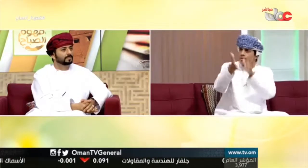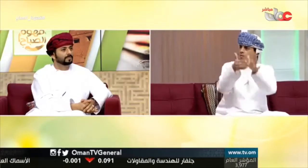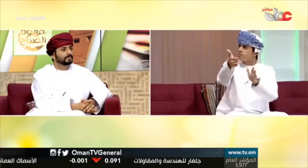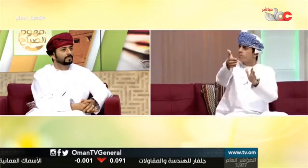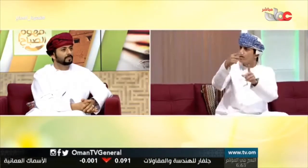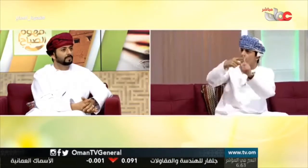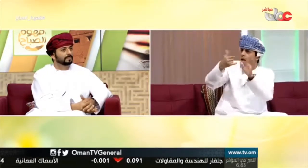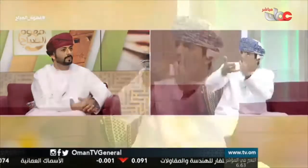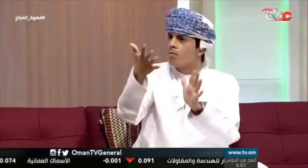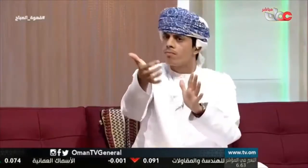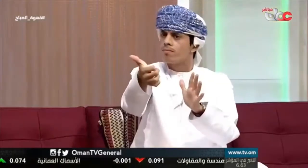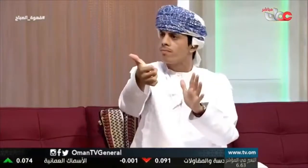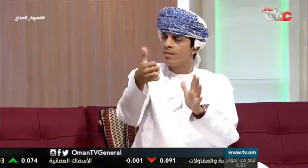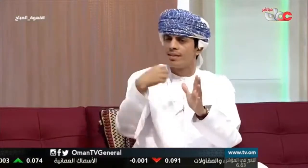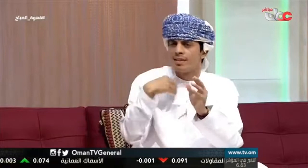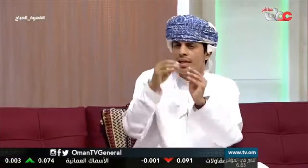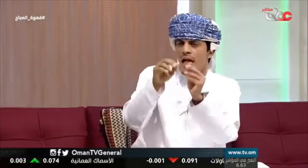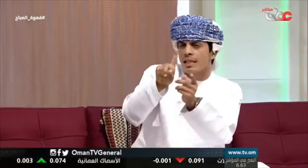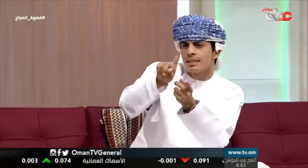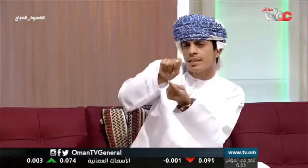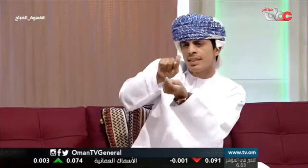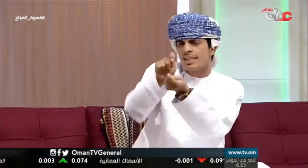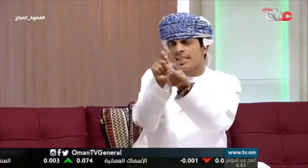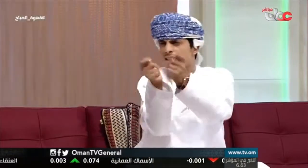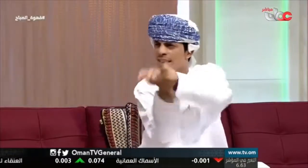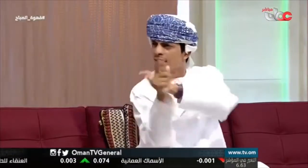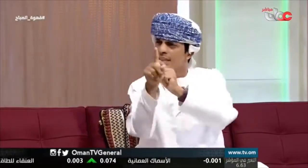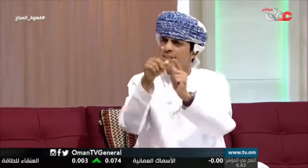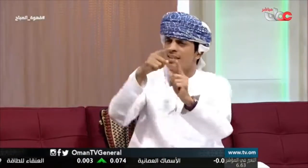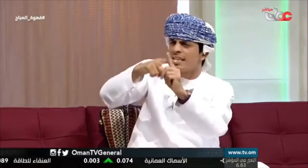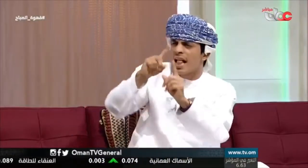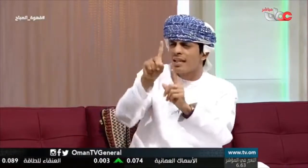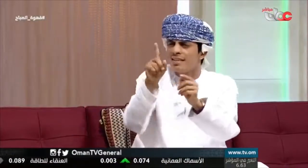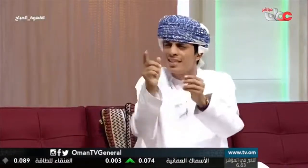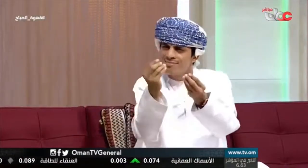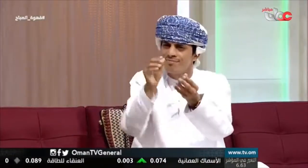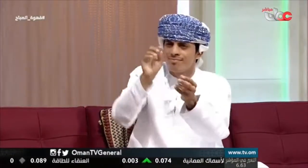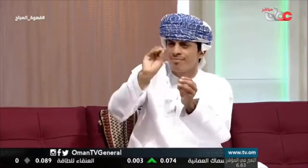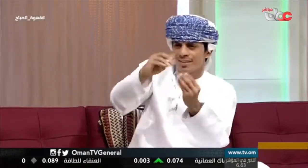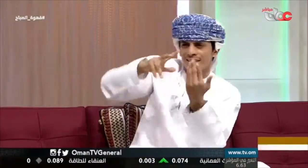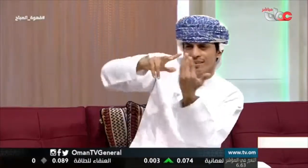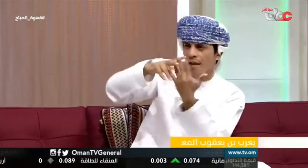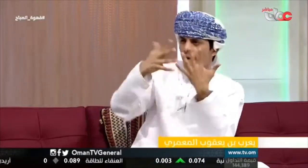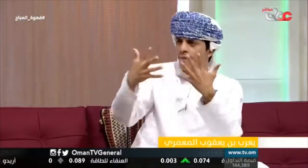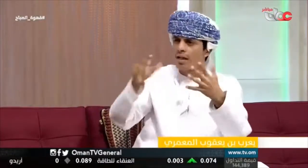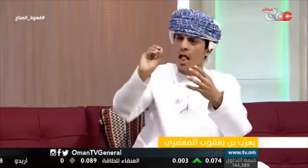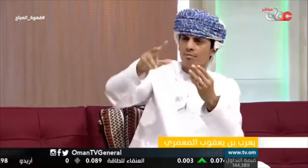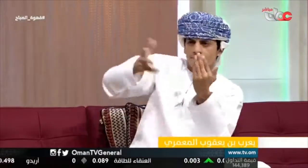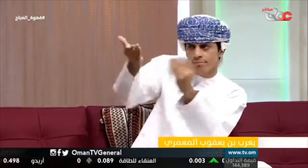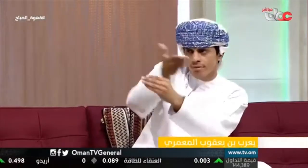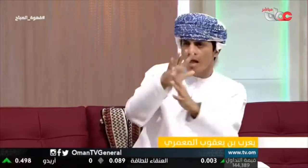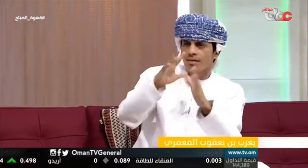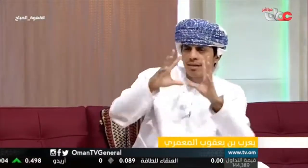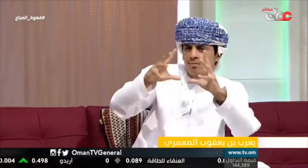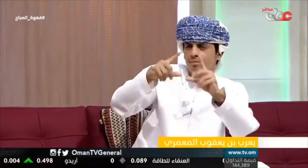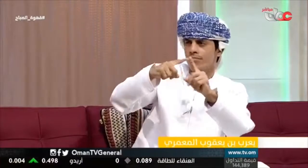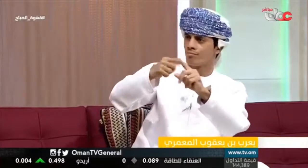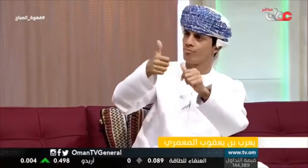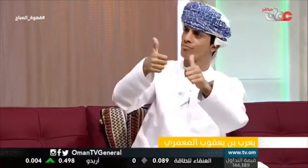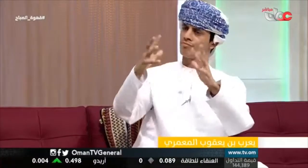اشخاص من ذوي الاعاقه السمعيه ولله الحمد نقوم بتدريبهم وايضا تاهيلهم وتغييرهم ولله الحمد كيف